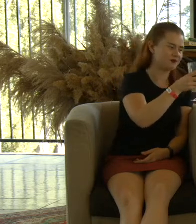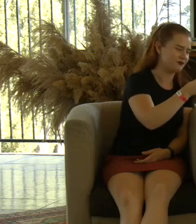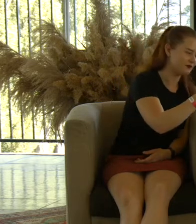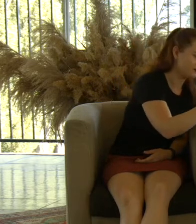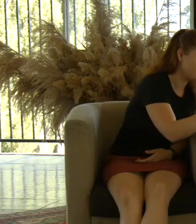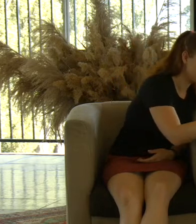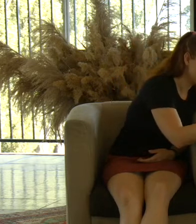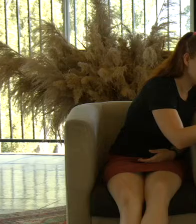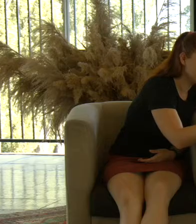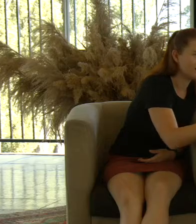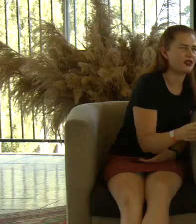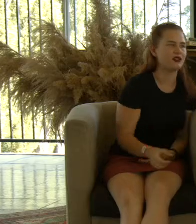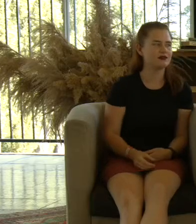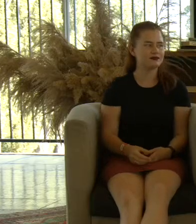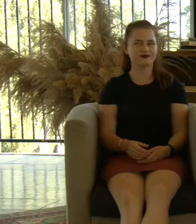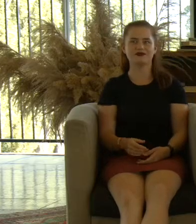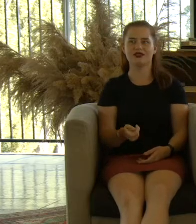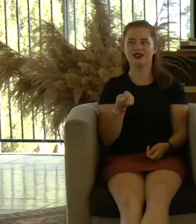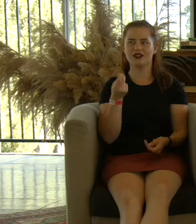Оно, кстати, играет. Чувствуете?